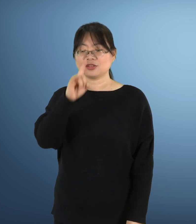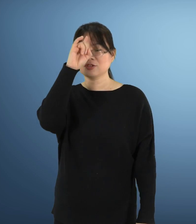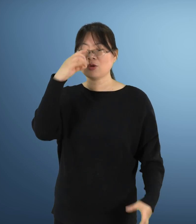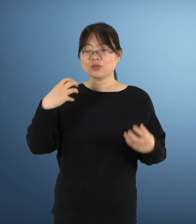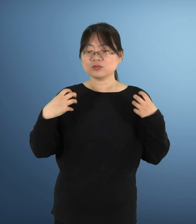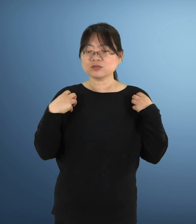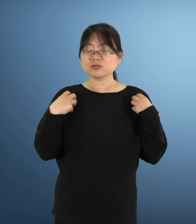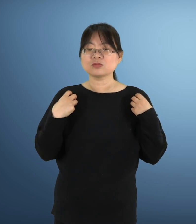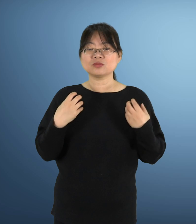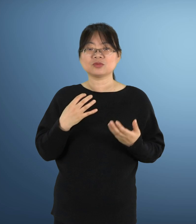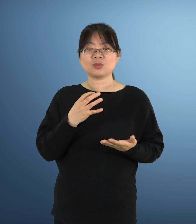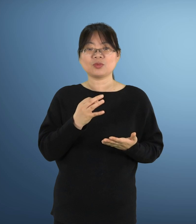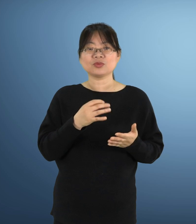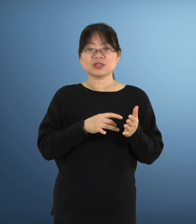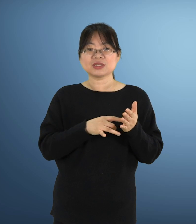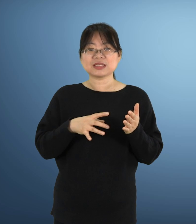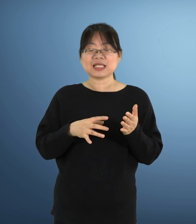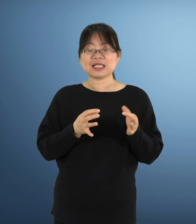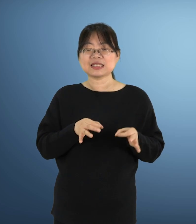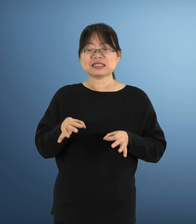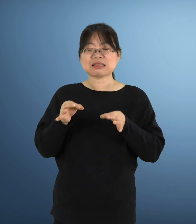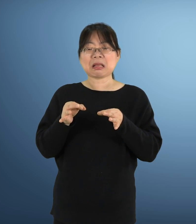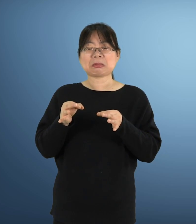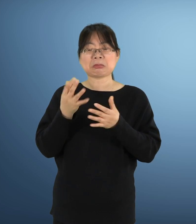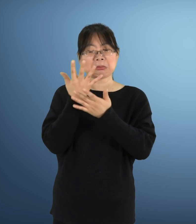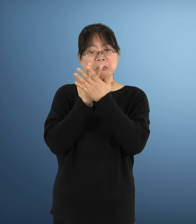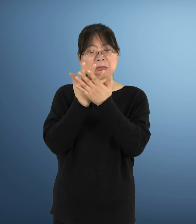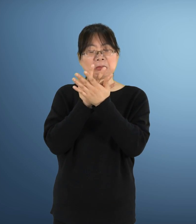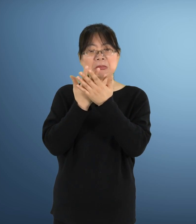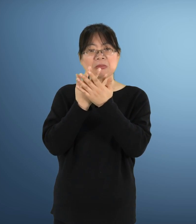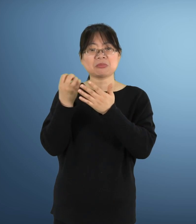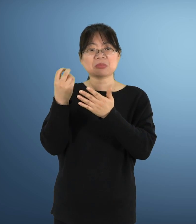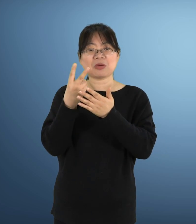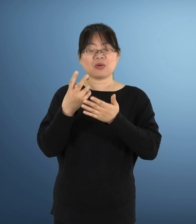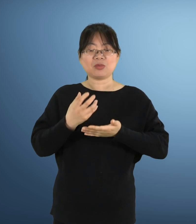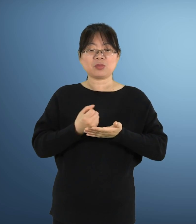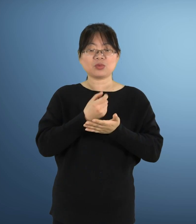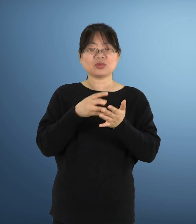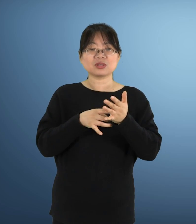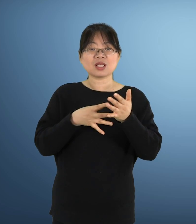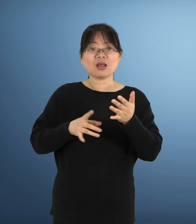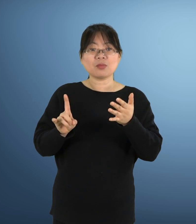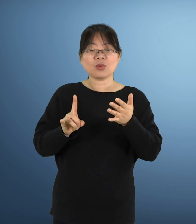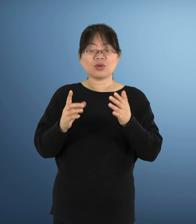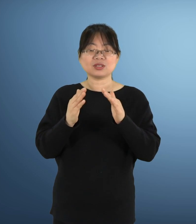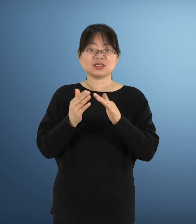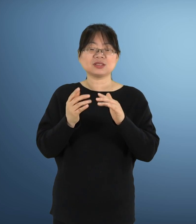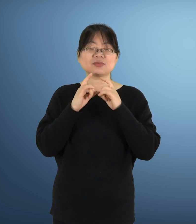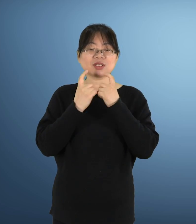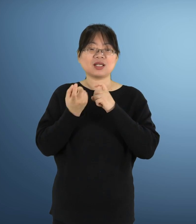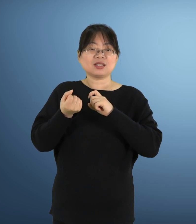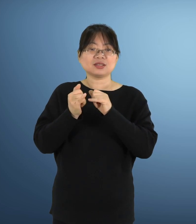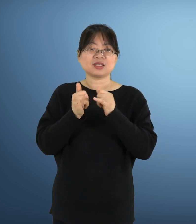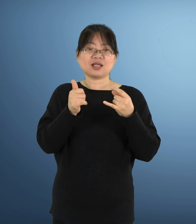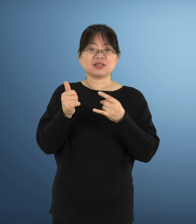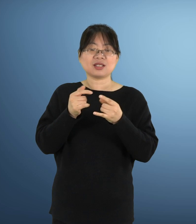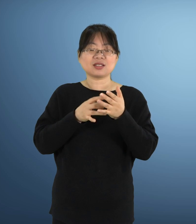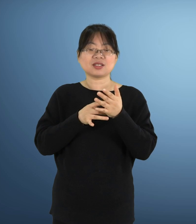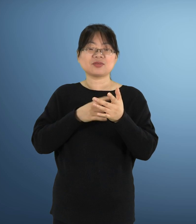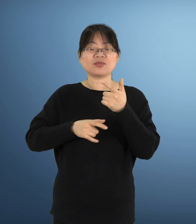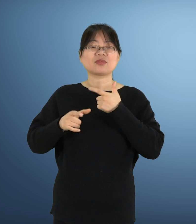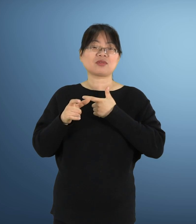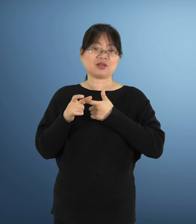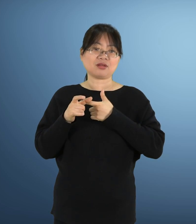정부의 보유세 인상 계획이 미온적이었고, 보유세라는 것은 집을 가진 자들에게 세금을 조금